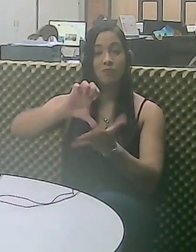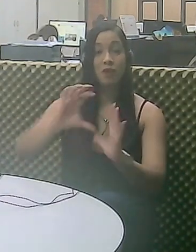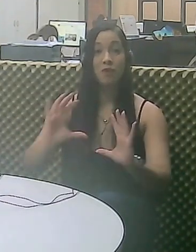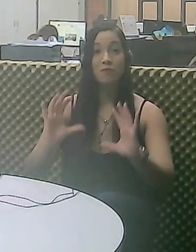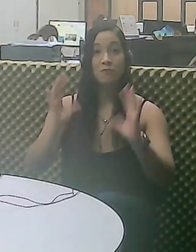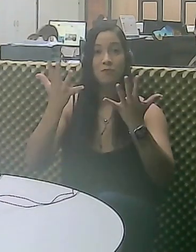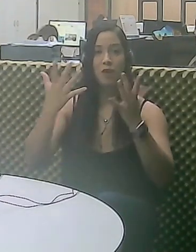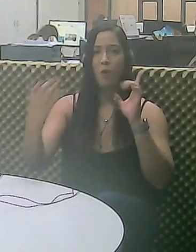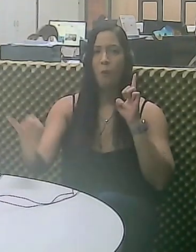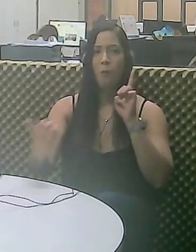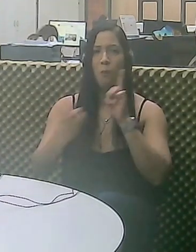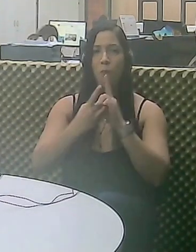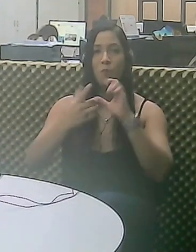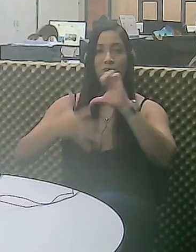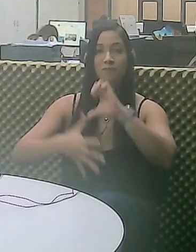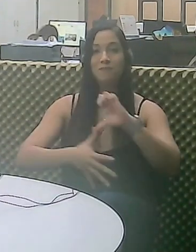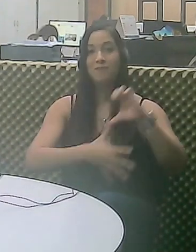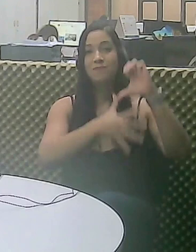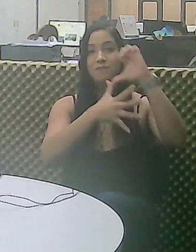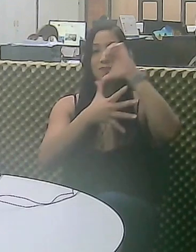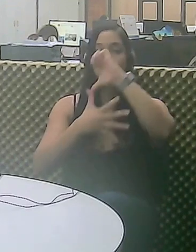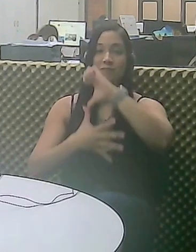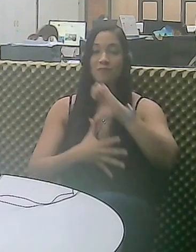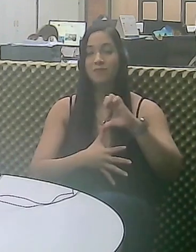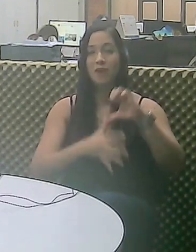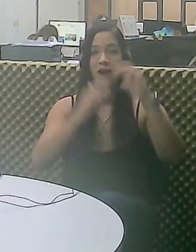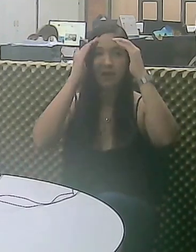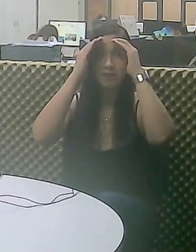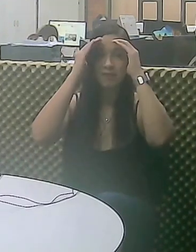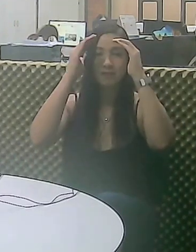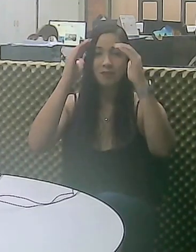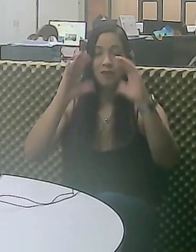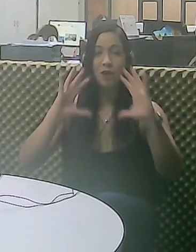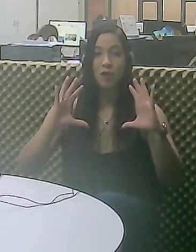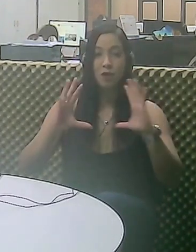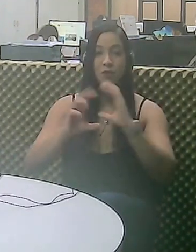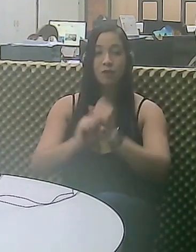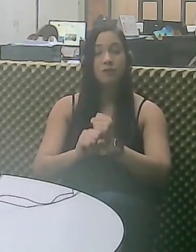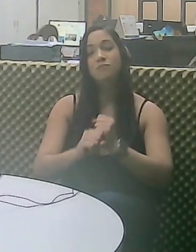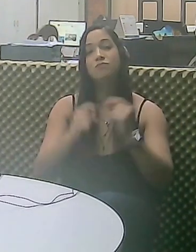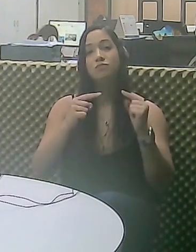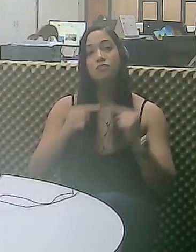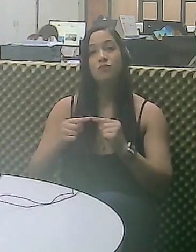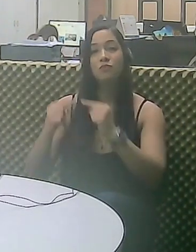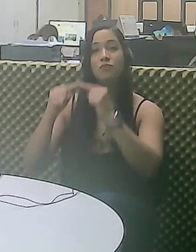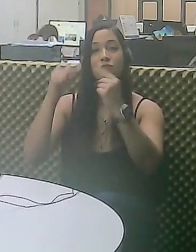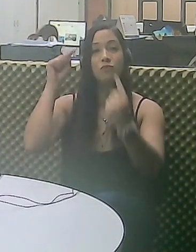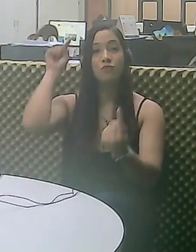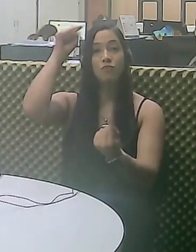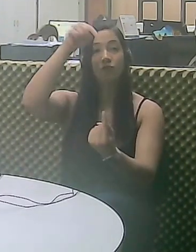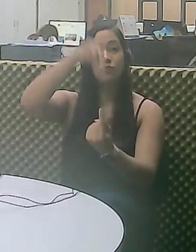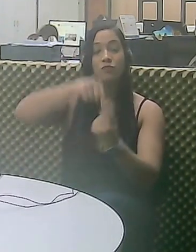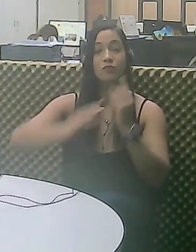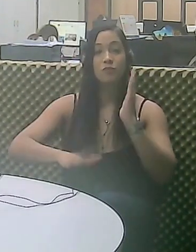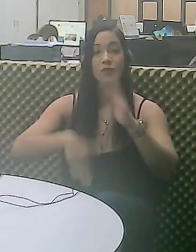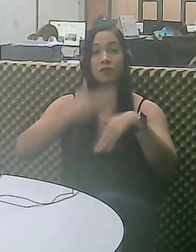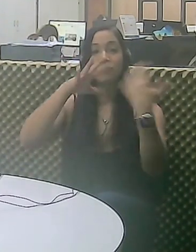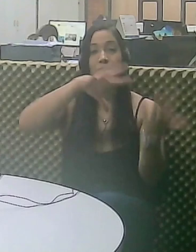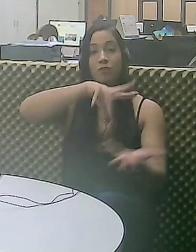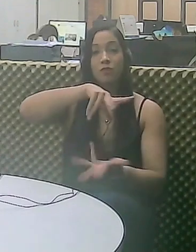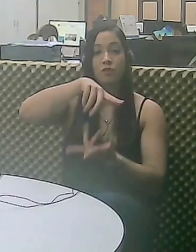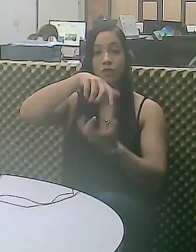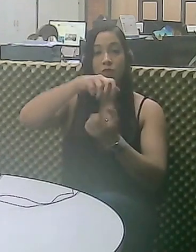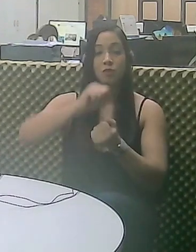o maior encontro latino-americano da área de responsabilidade total, alinhado aos objetivos de desenvolvimento sustentável